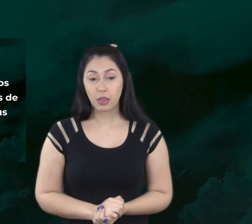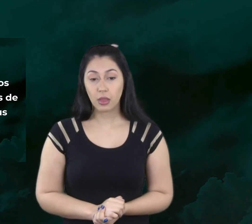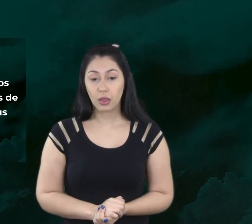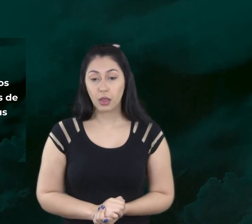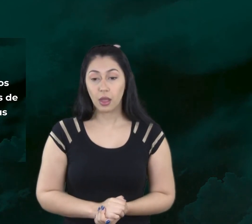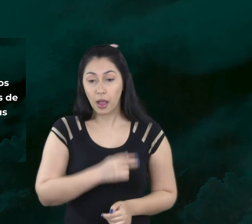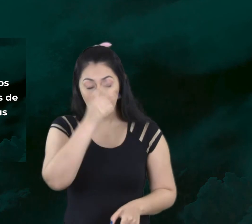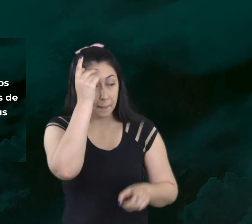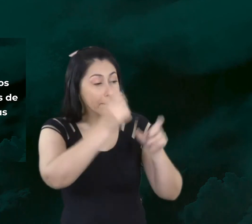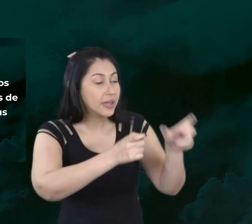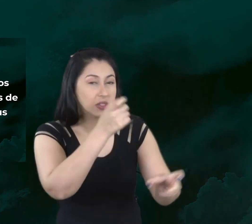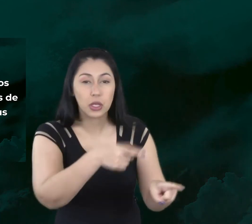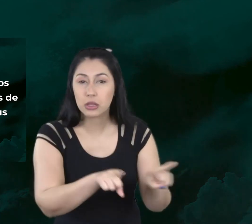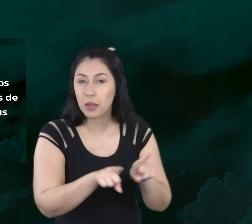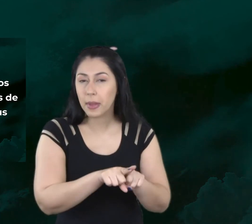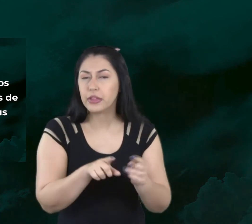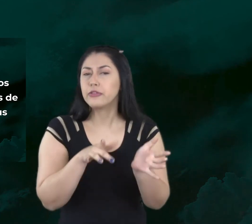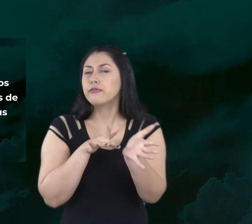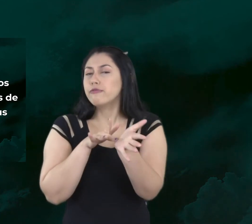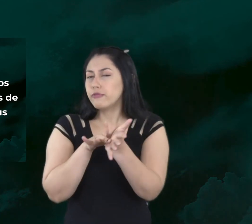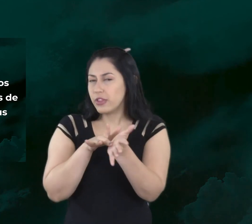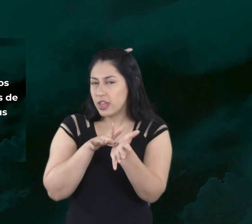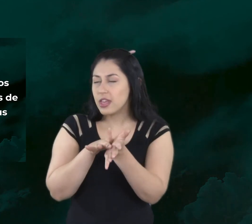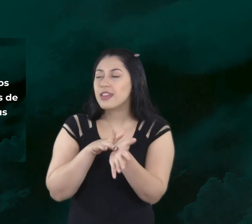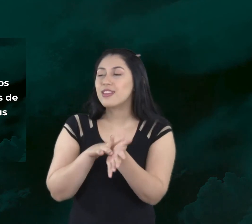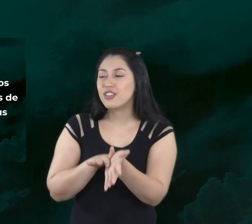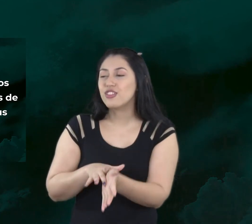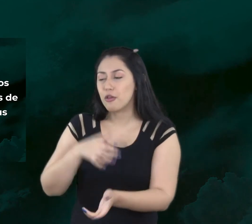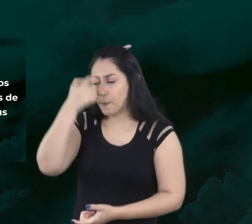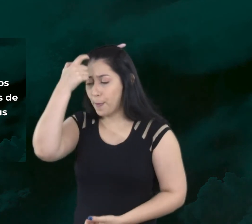se transformem em ministros